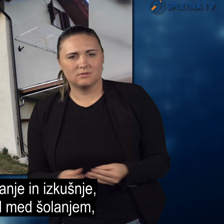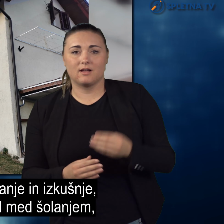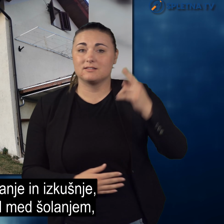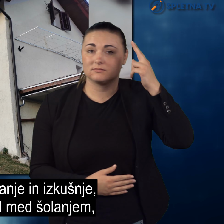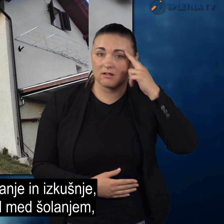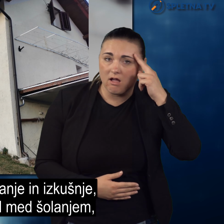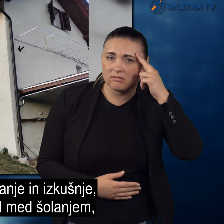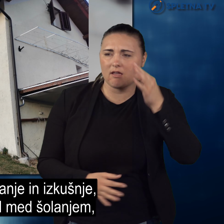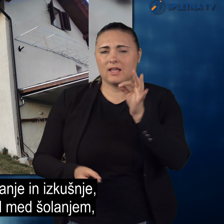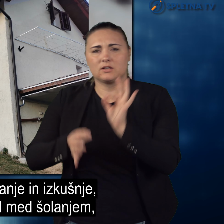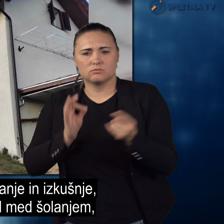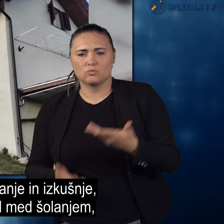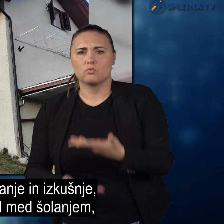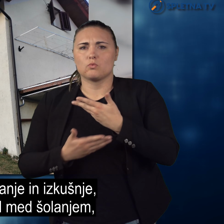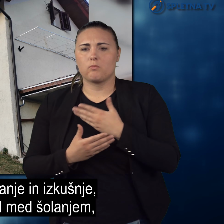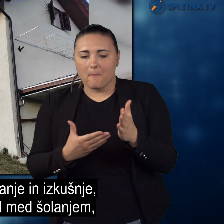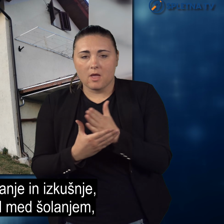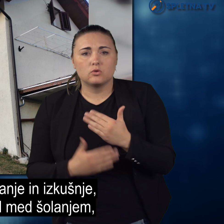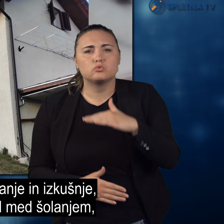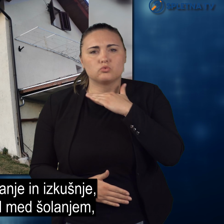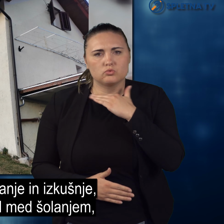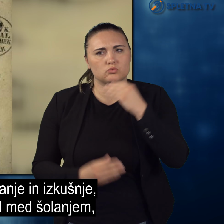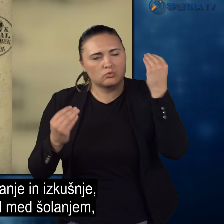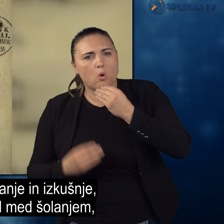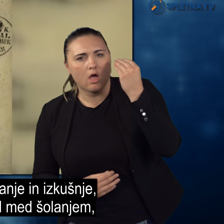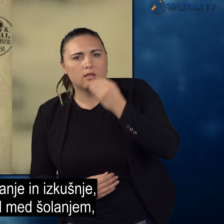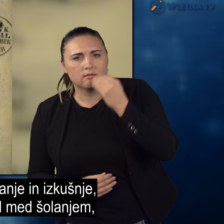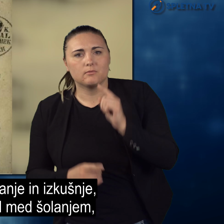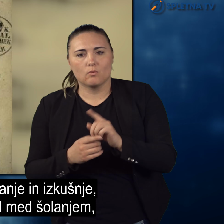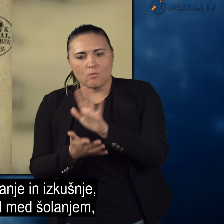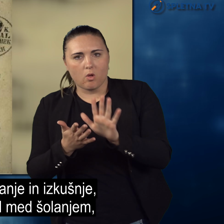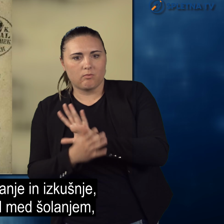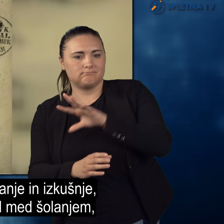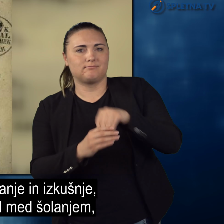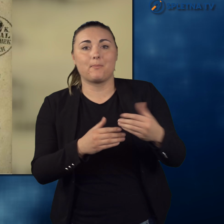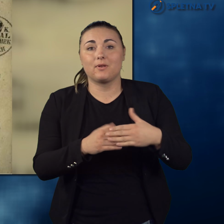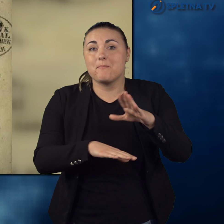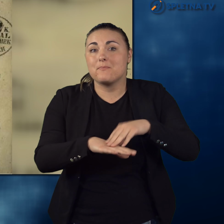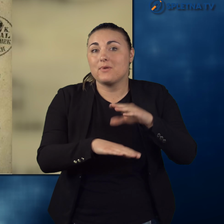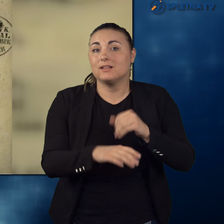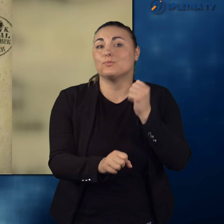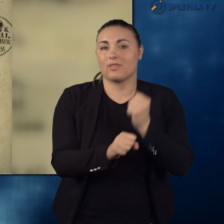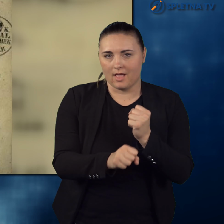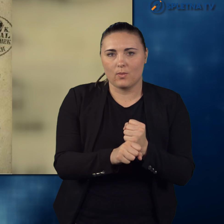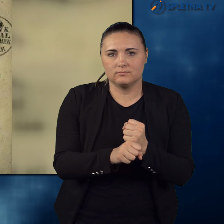Tako je vse znanje in izkušnje, ki jih je pridobil med šolanjem, lahko uporabil pri praktičnem delu.